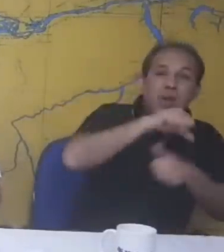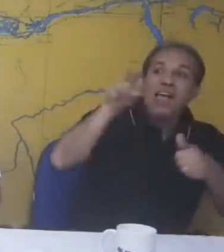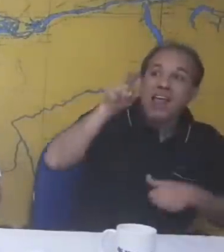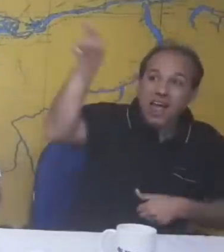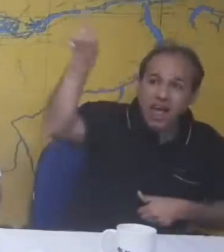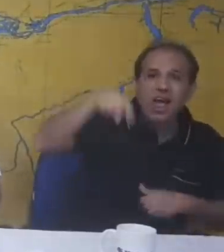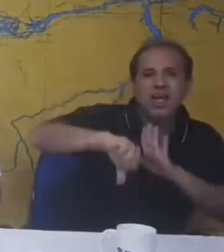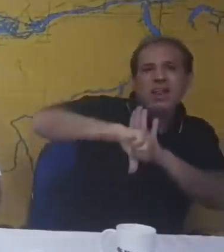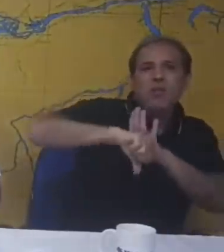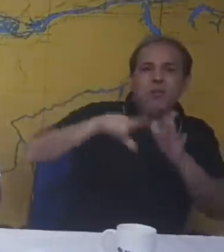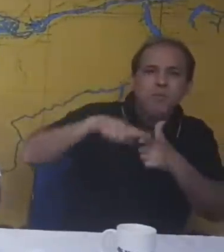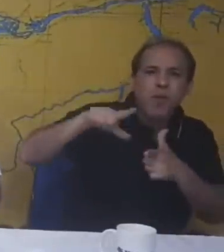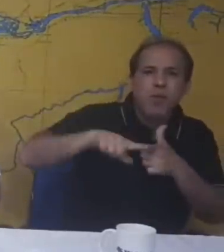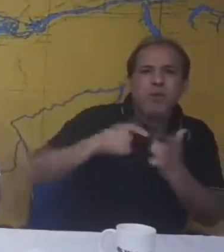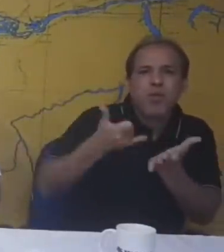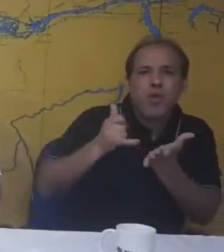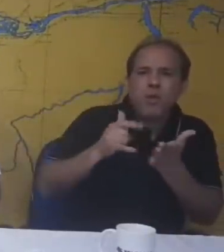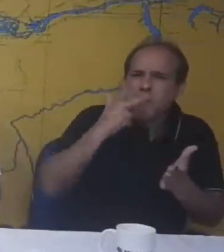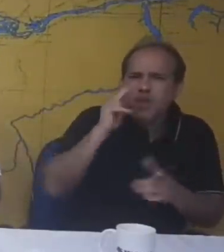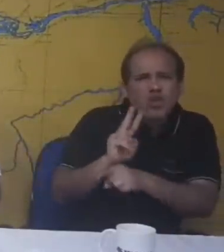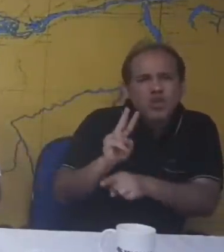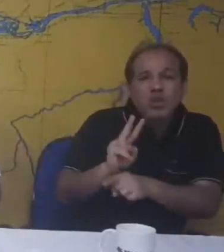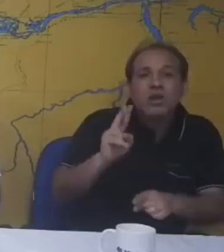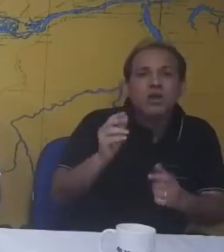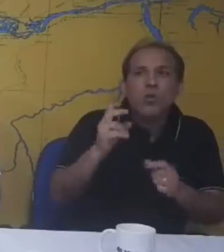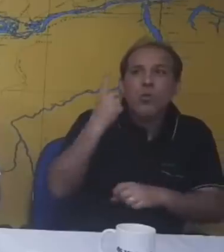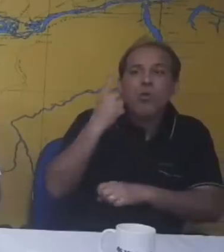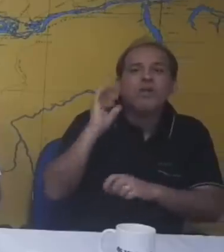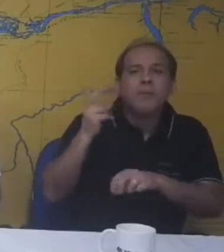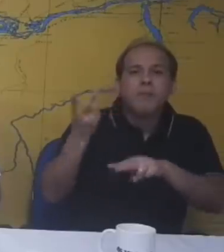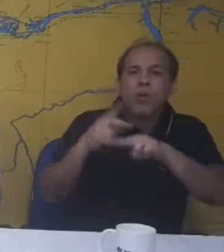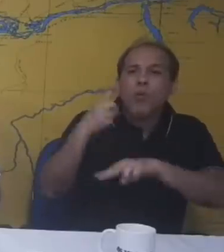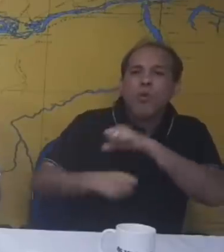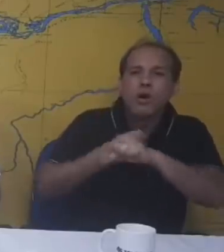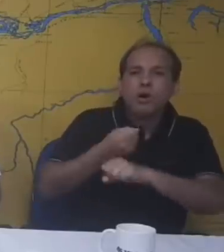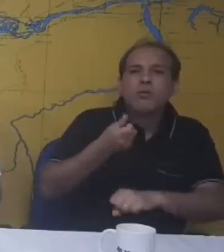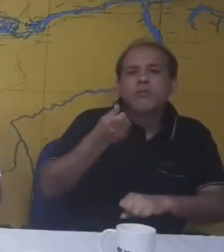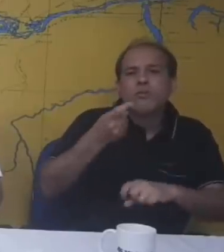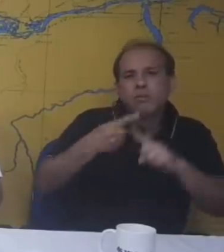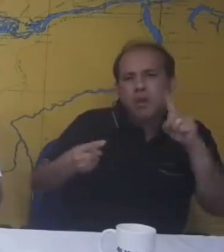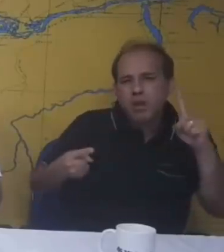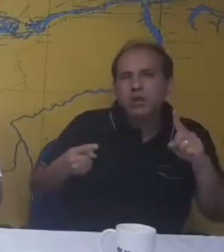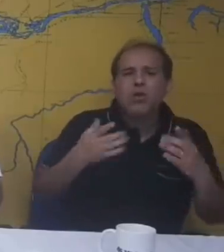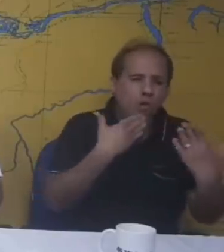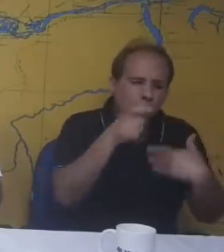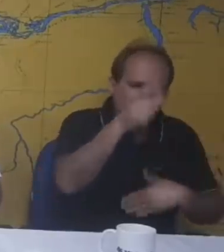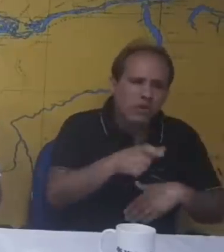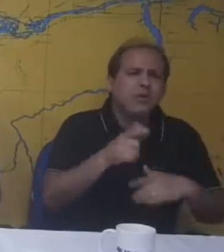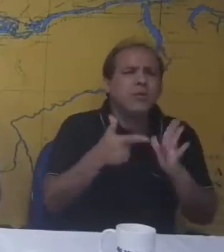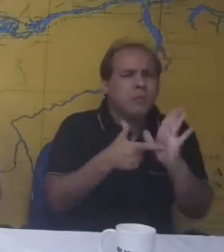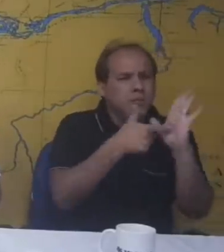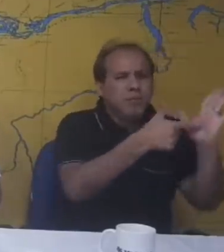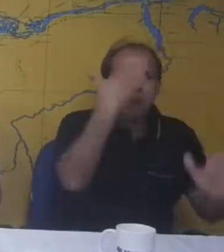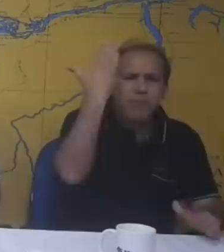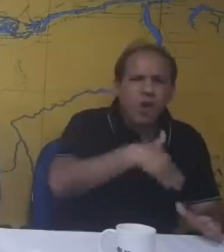entorpecente. Então está 1 ano e meio preso. Conversei com o Fernando, ele prestou depoimento, apresentou a receita